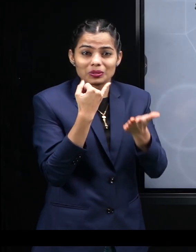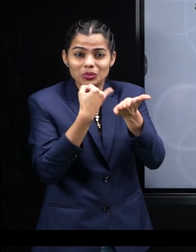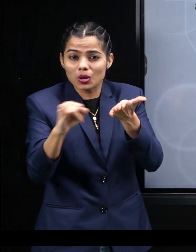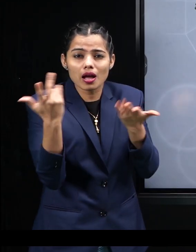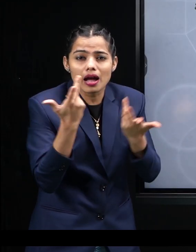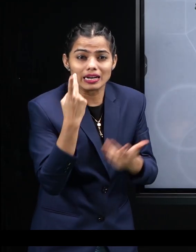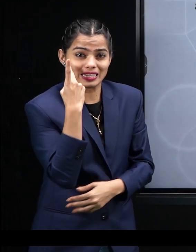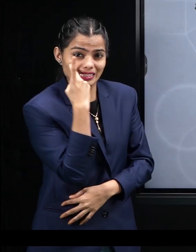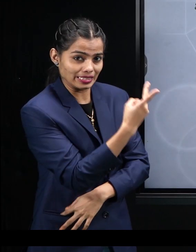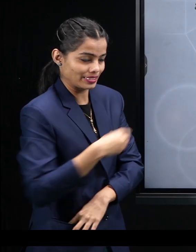பகுதிகள் சமமாக இருக்கும்.